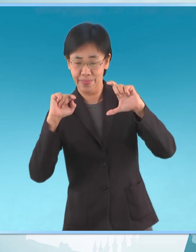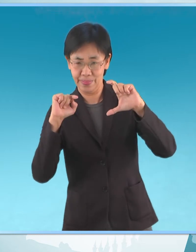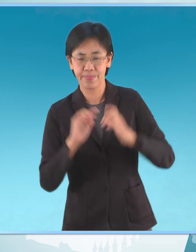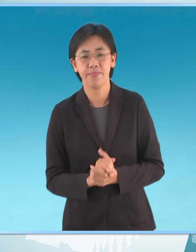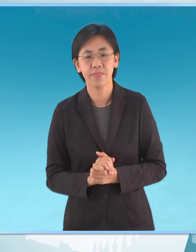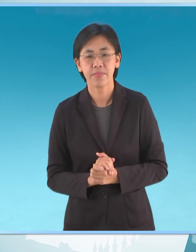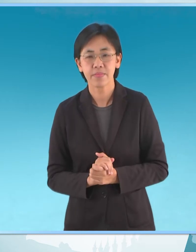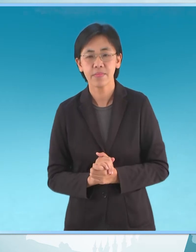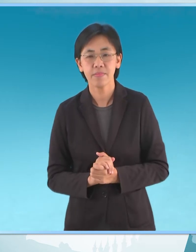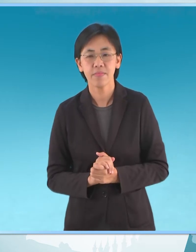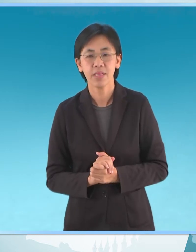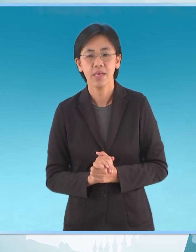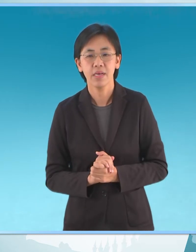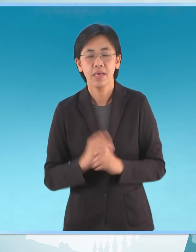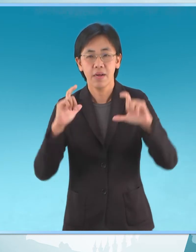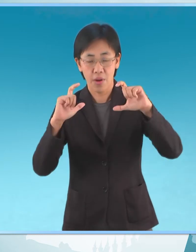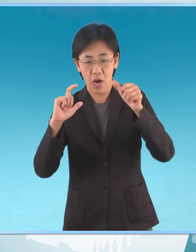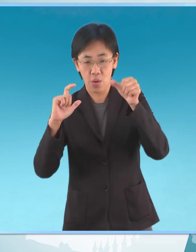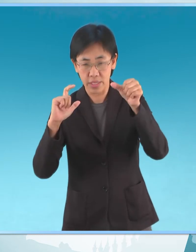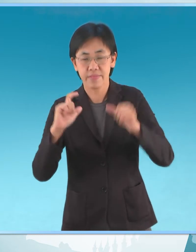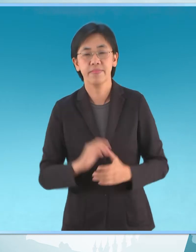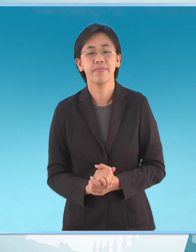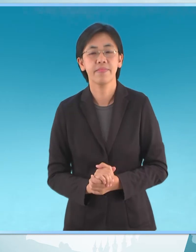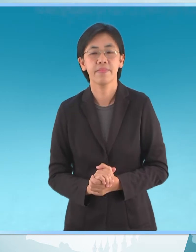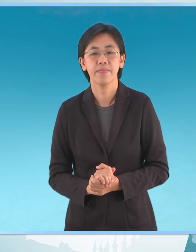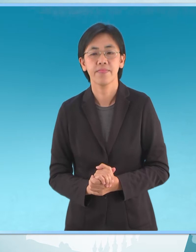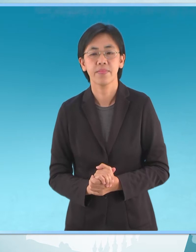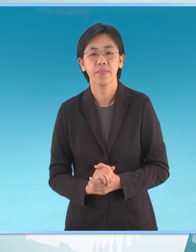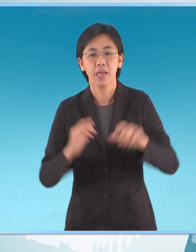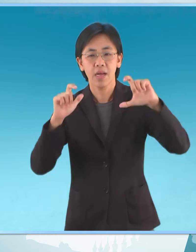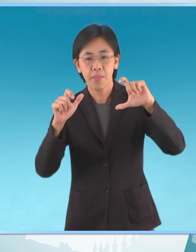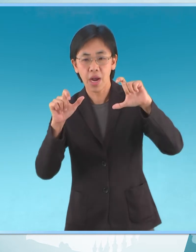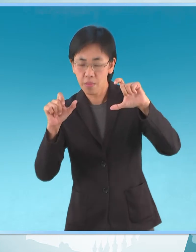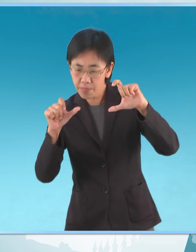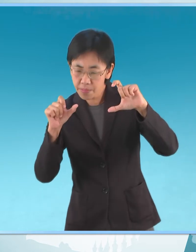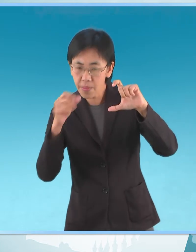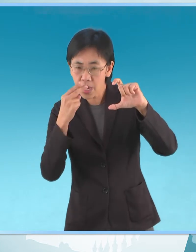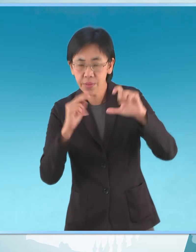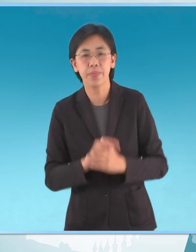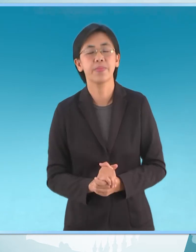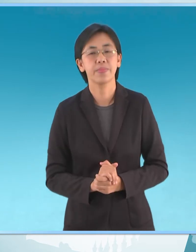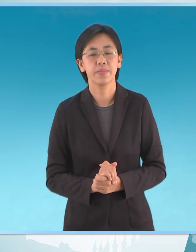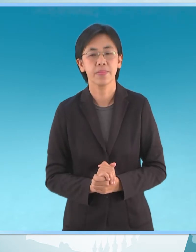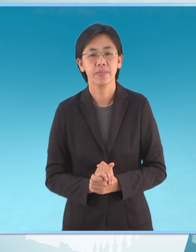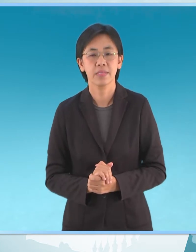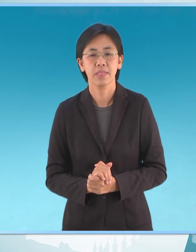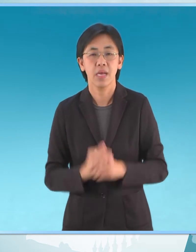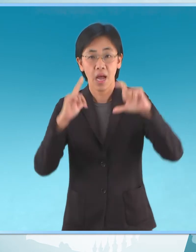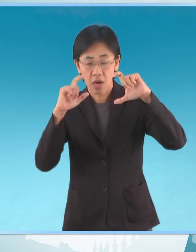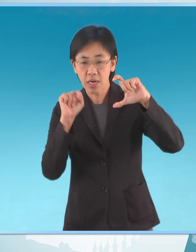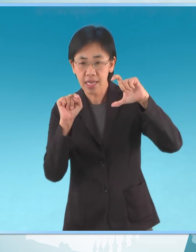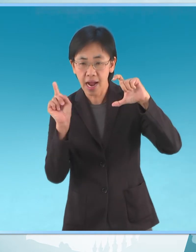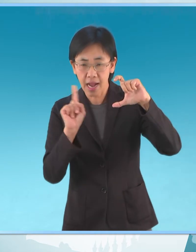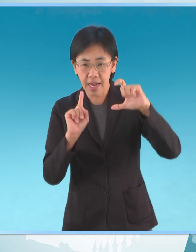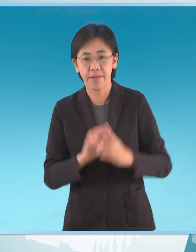แล้วเราไปกดที่เมนูนะครับจะเห็นว่ามันมีเมนูหลายอย่างเราลองไปหาเมนูนะอย่างกล้องตัวนี้จะใช้คำว่